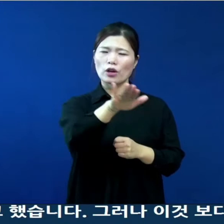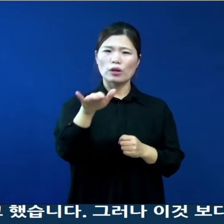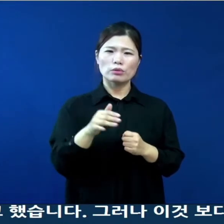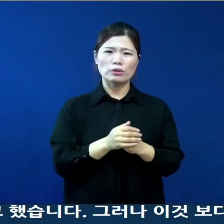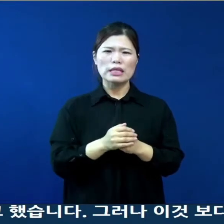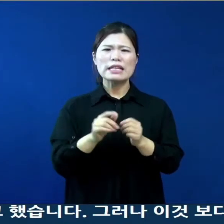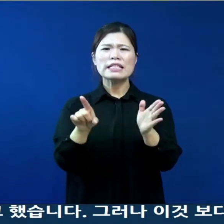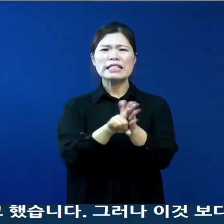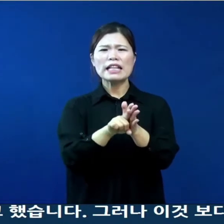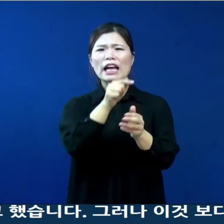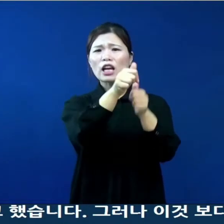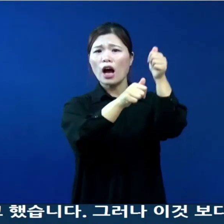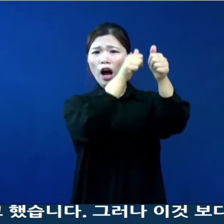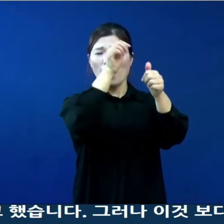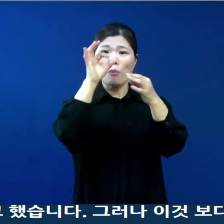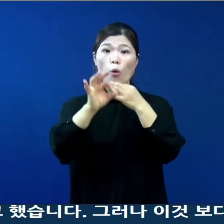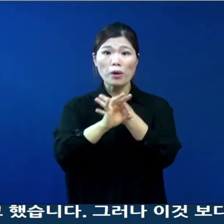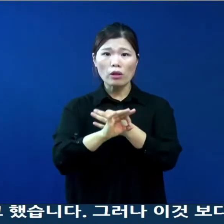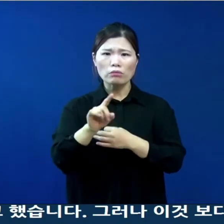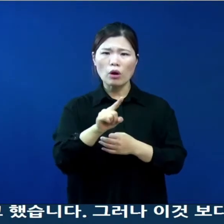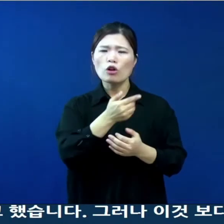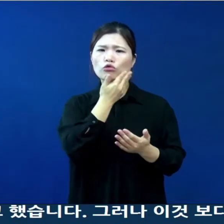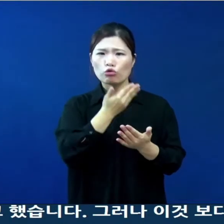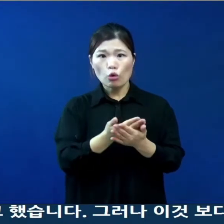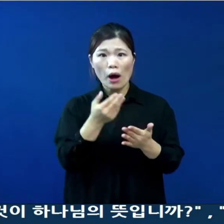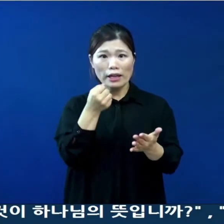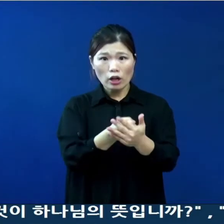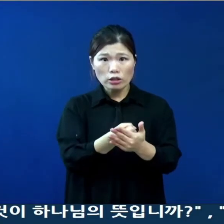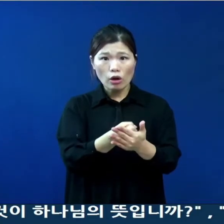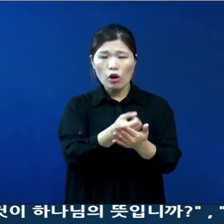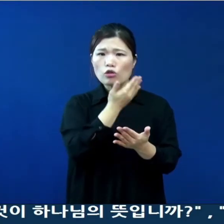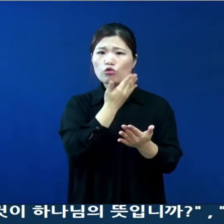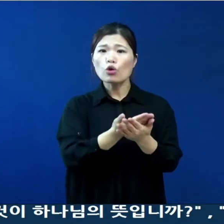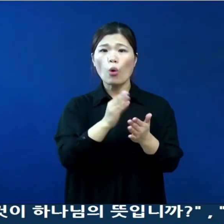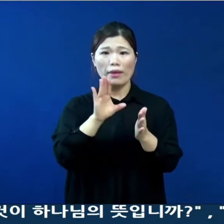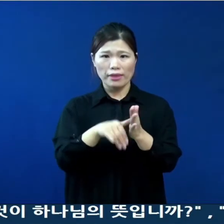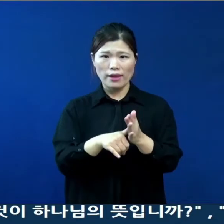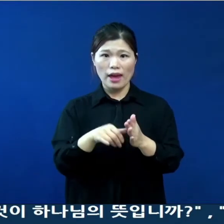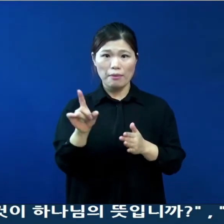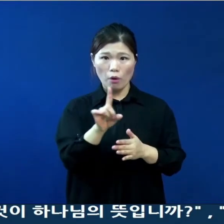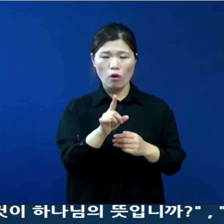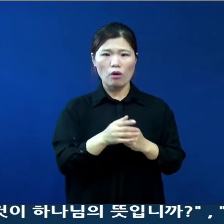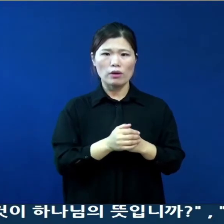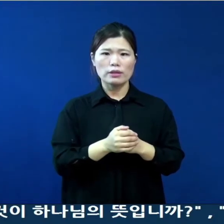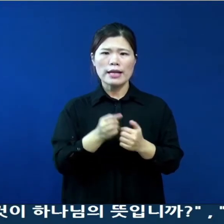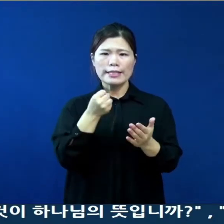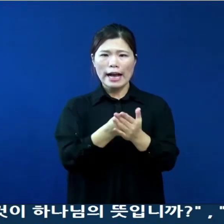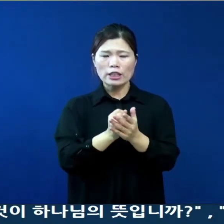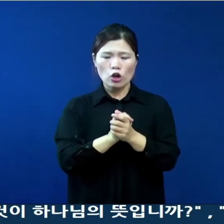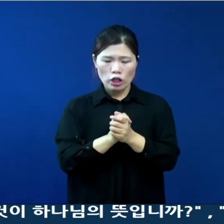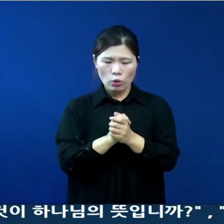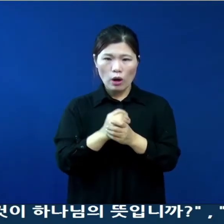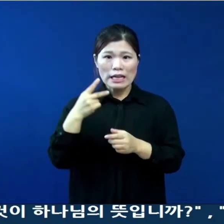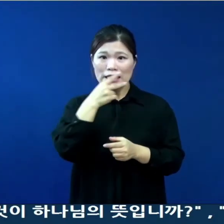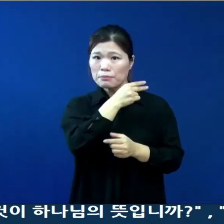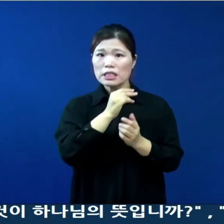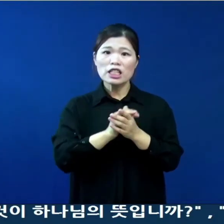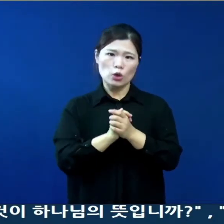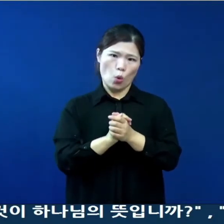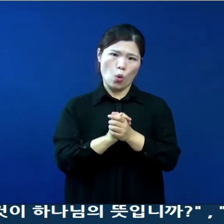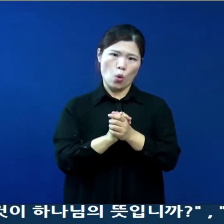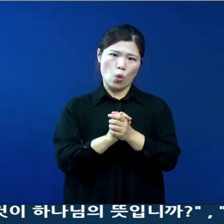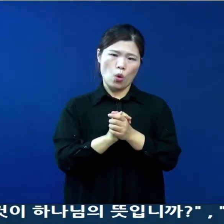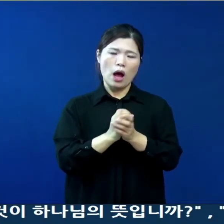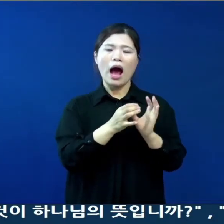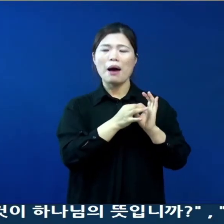선진들은 중요한 결정이나 중요한 시기에 작정 기도를 하거나 금식 기도를 하면서